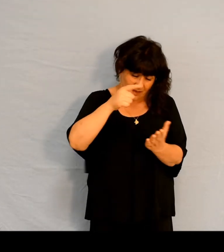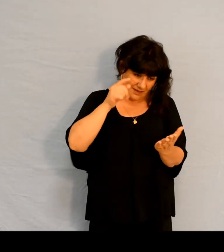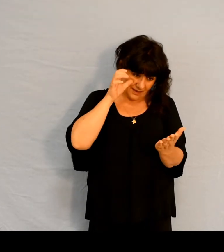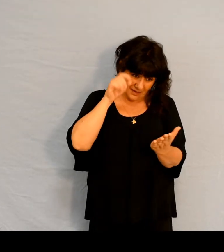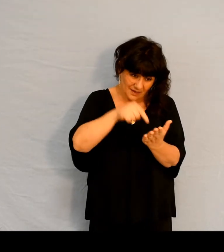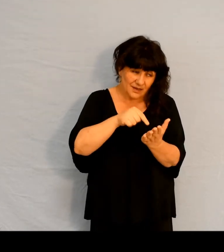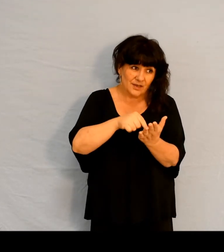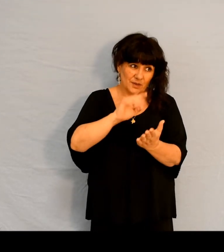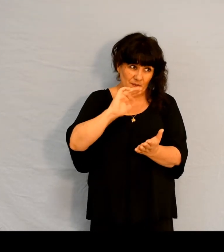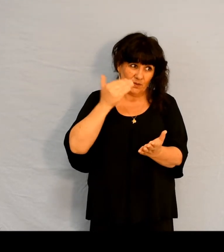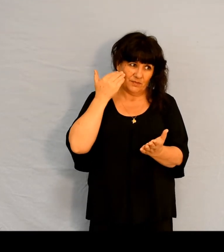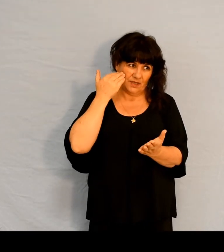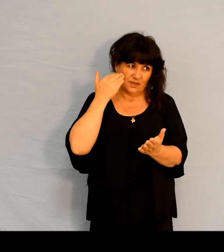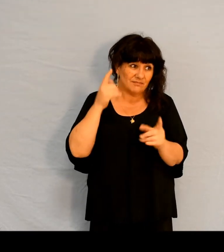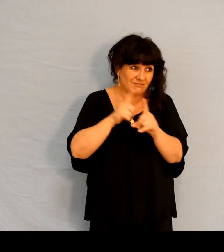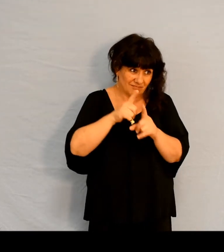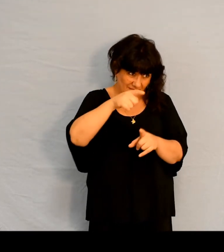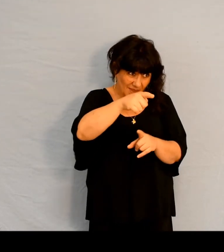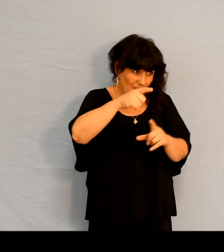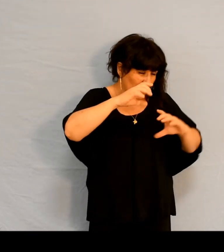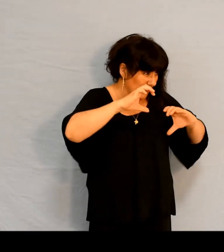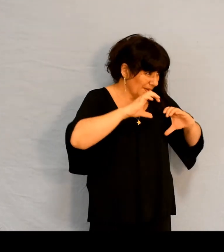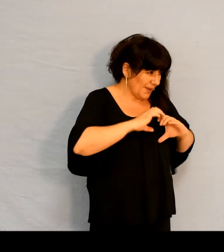cœur et de toute ton âme.